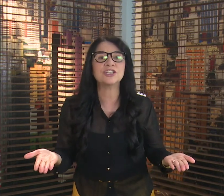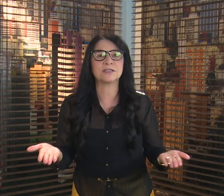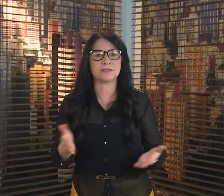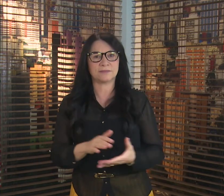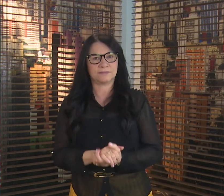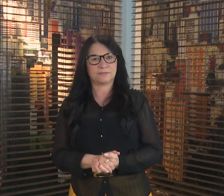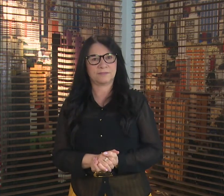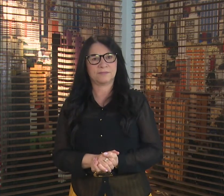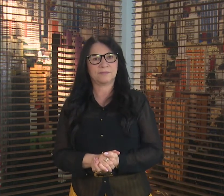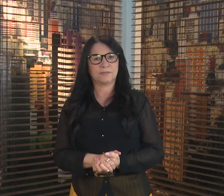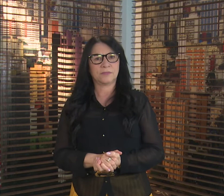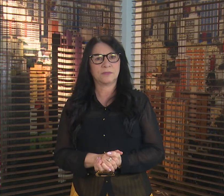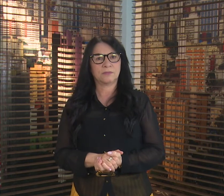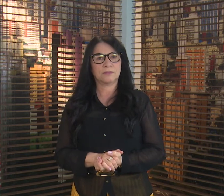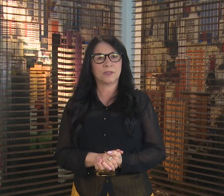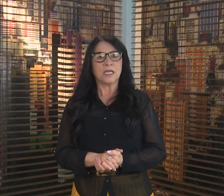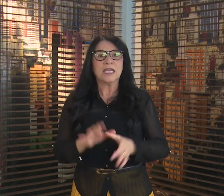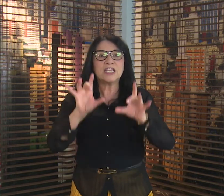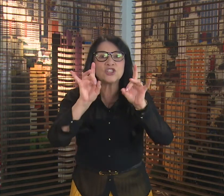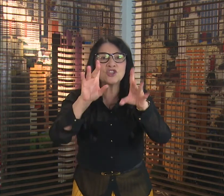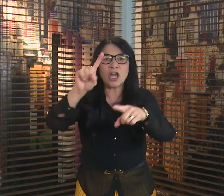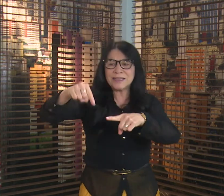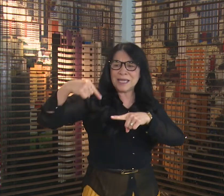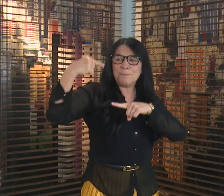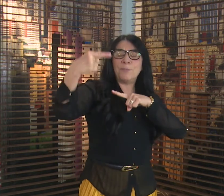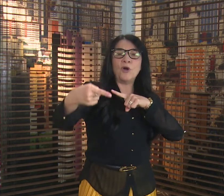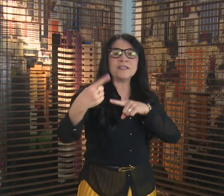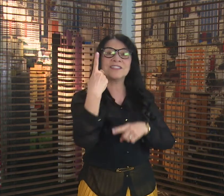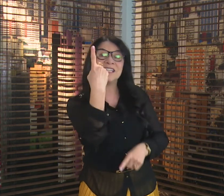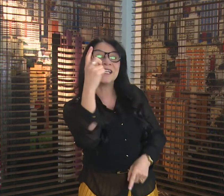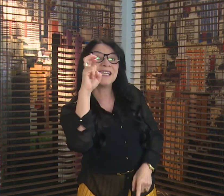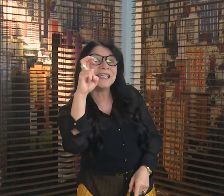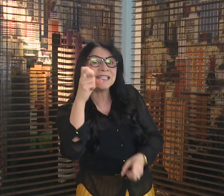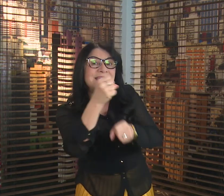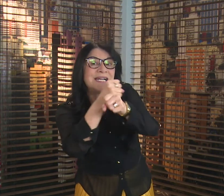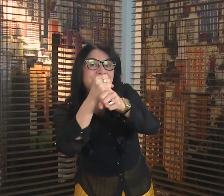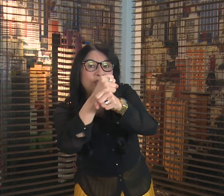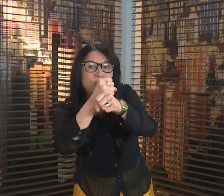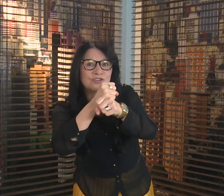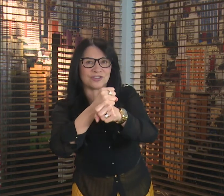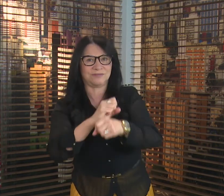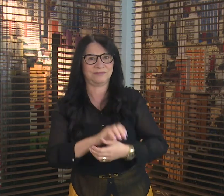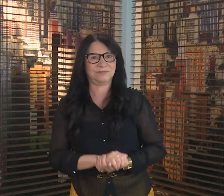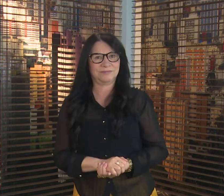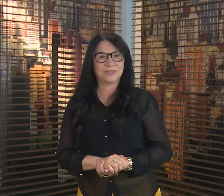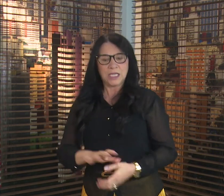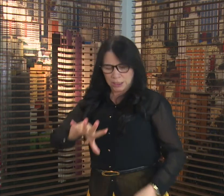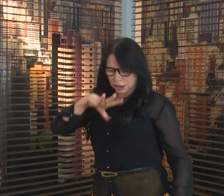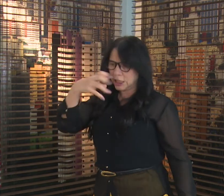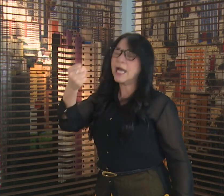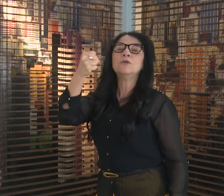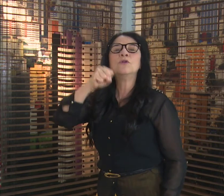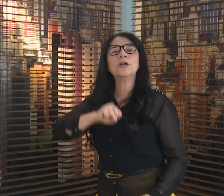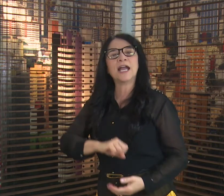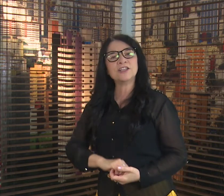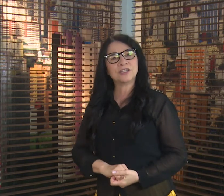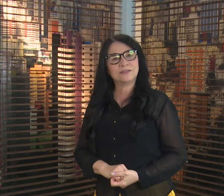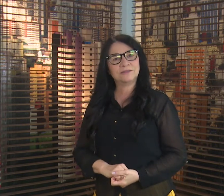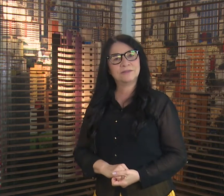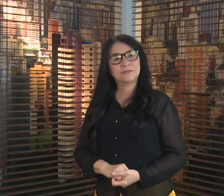tristes. E só depois de 15 anos criaram coragem